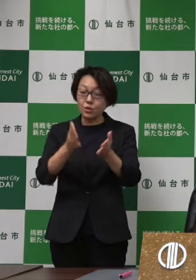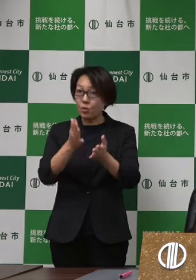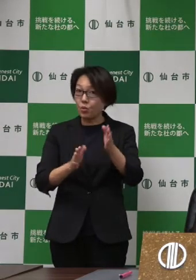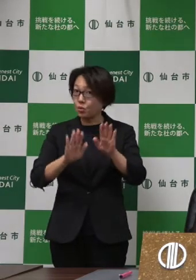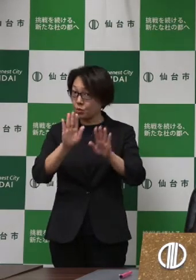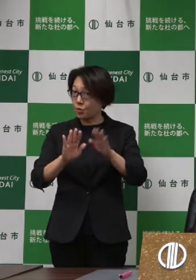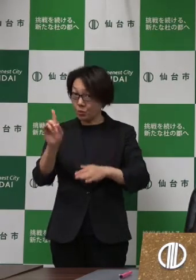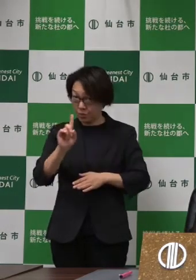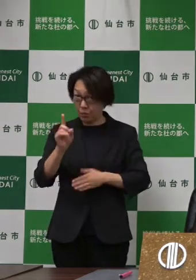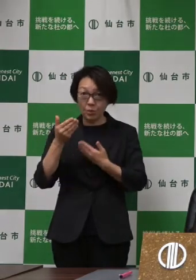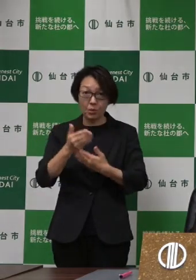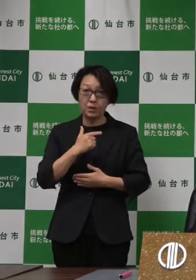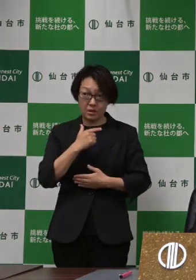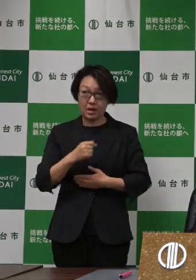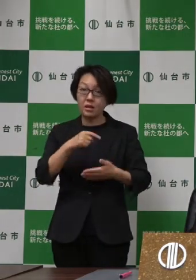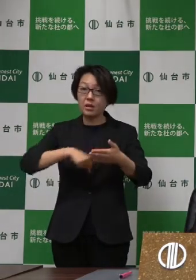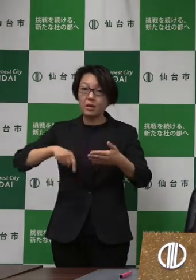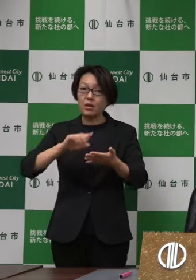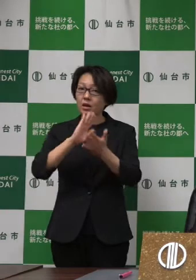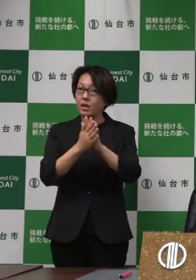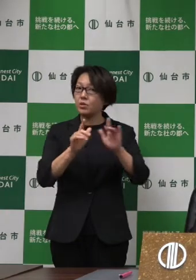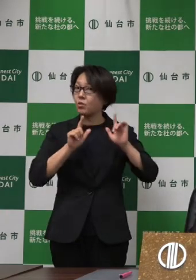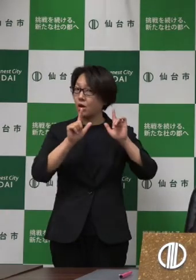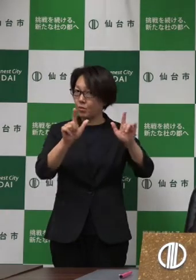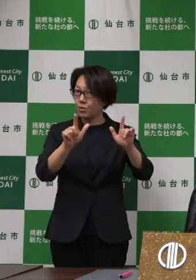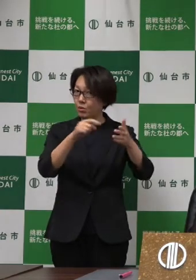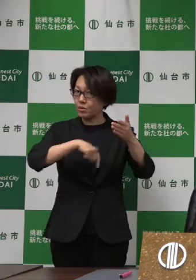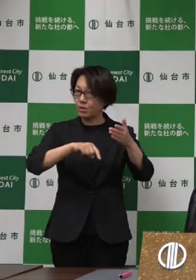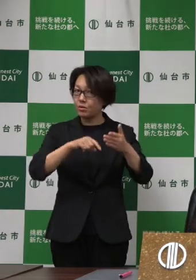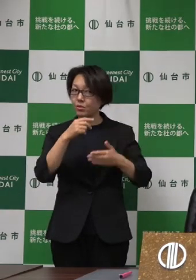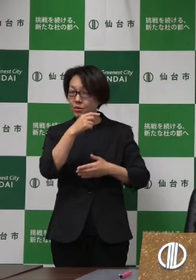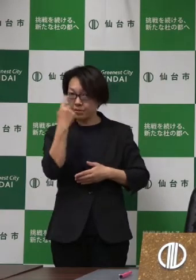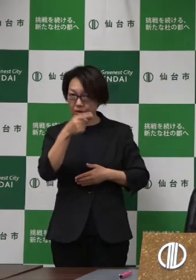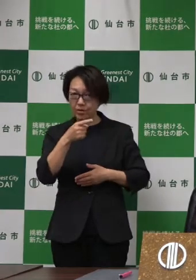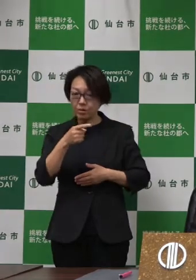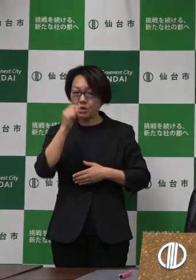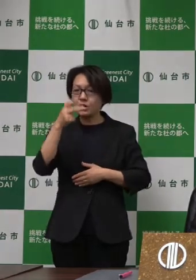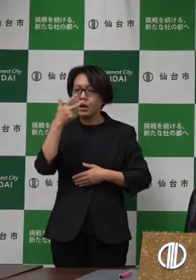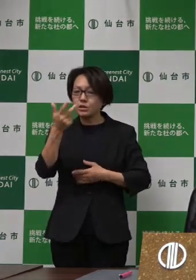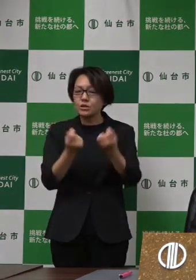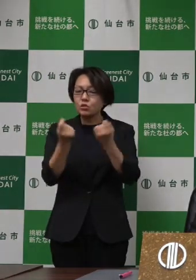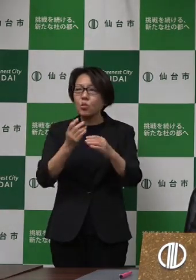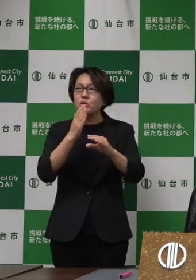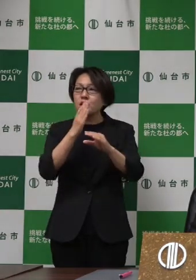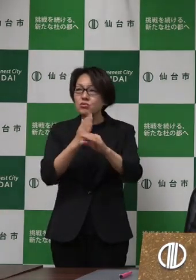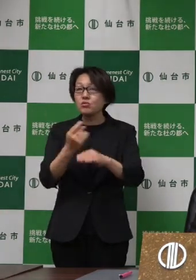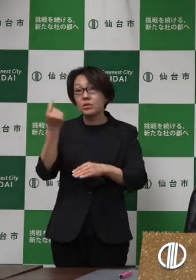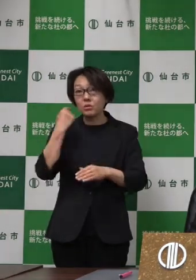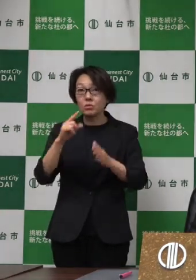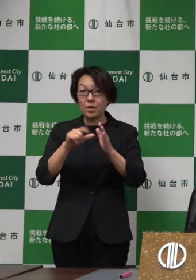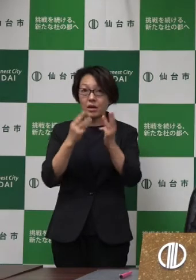ど、県の発表だと仙台市の調整中が430、昨日時点です